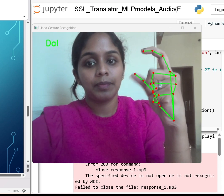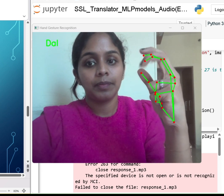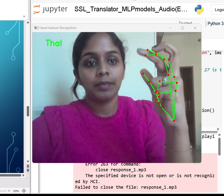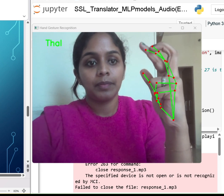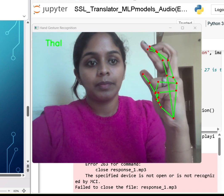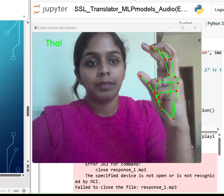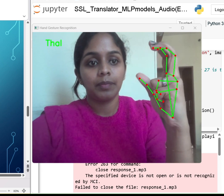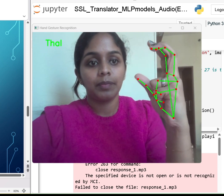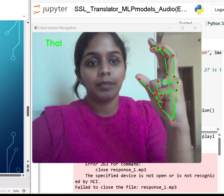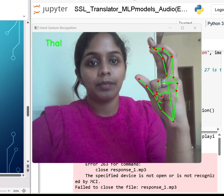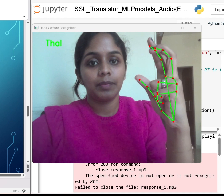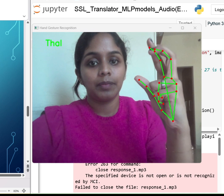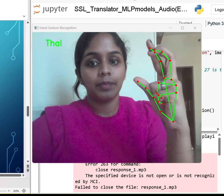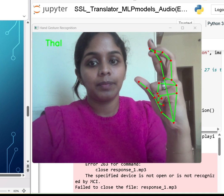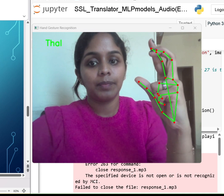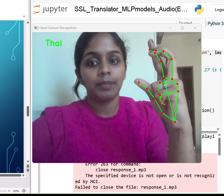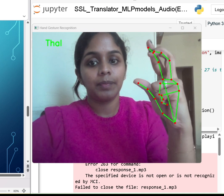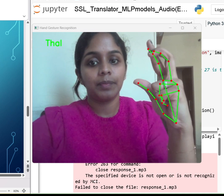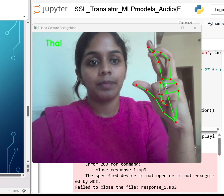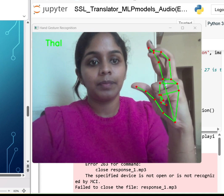دال